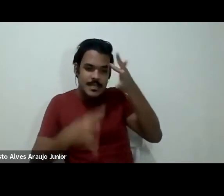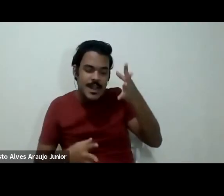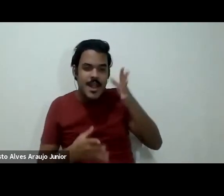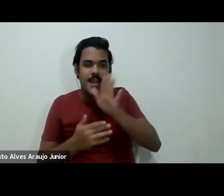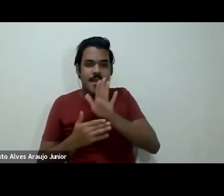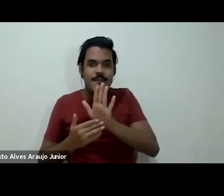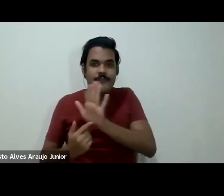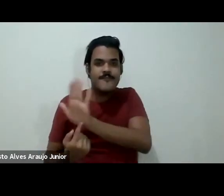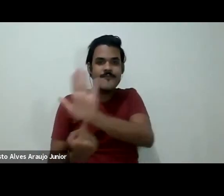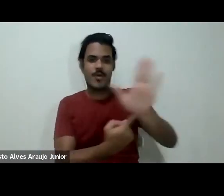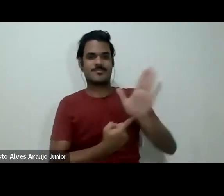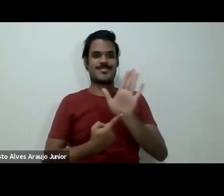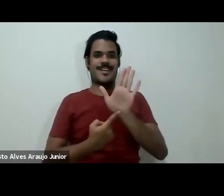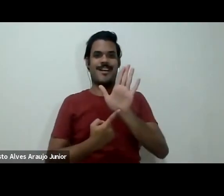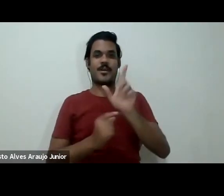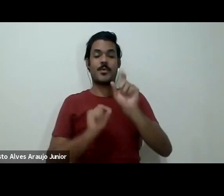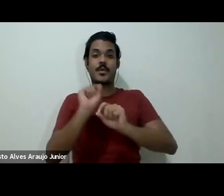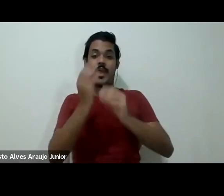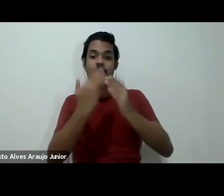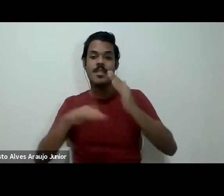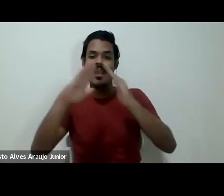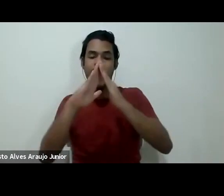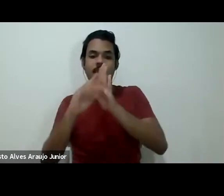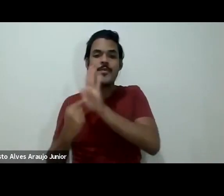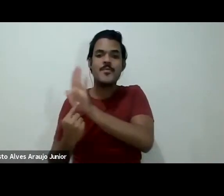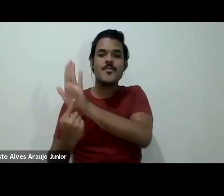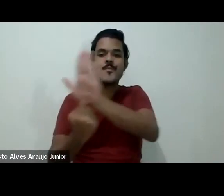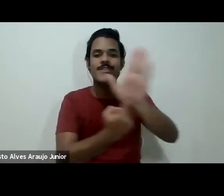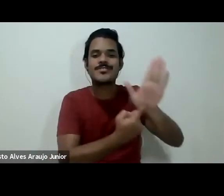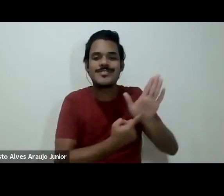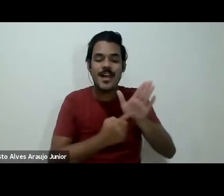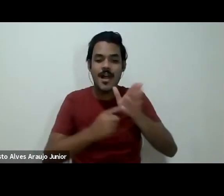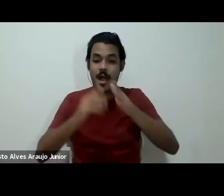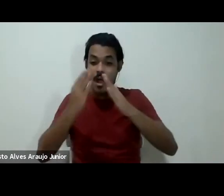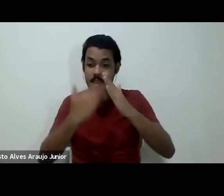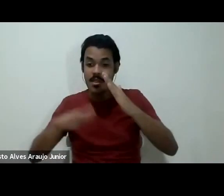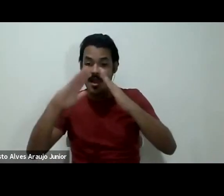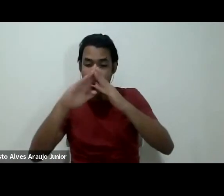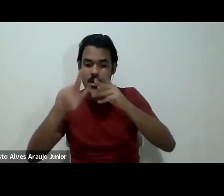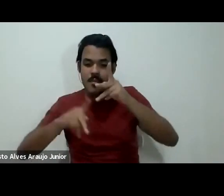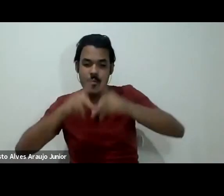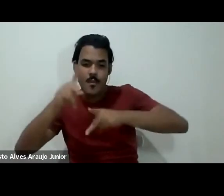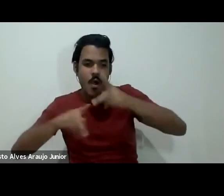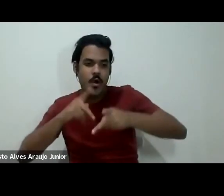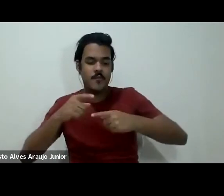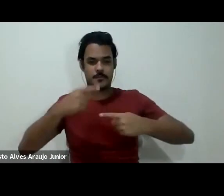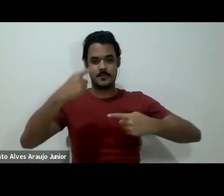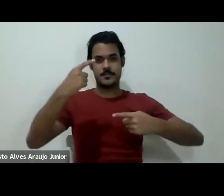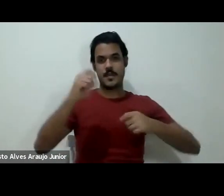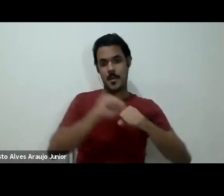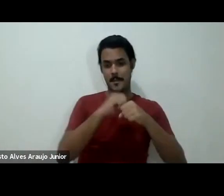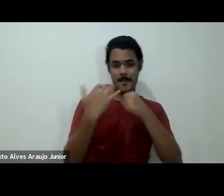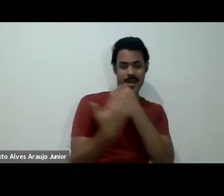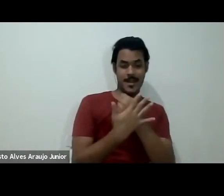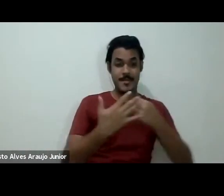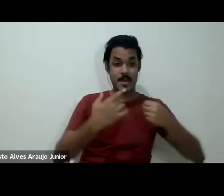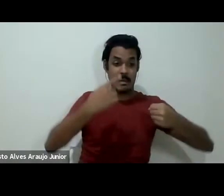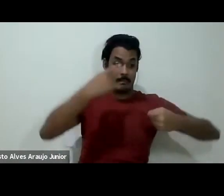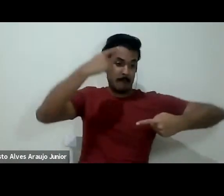terreiro nesse momento de pandemia. Nesse momento de pandemia política, de pandemia